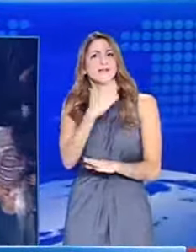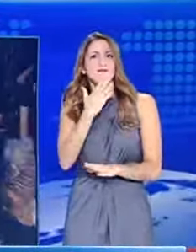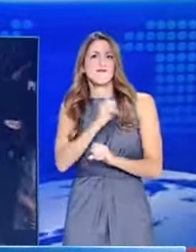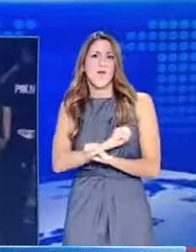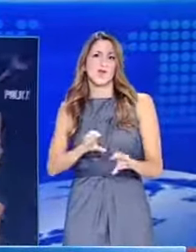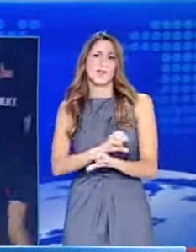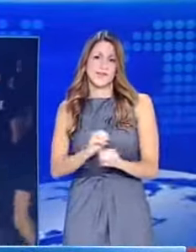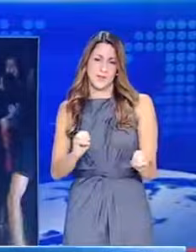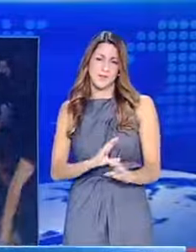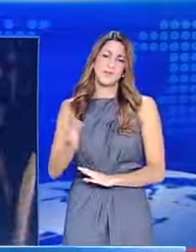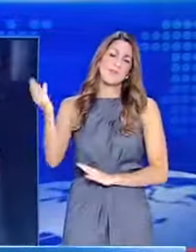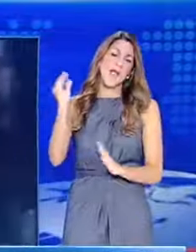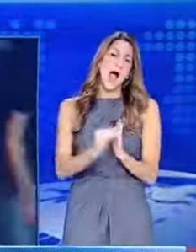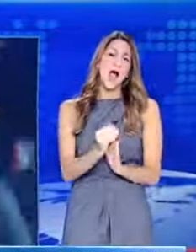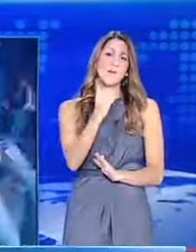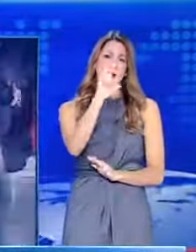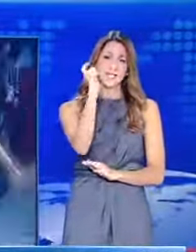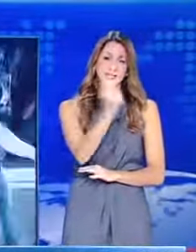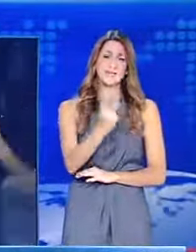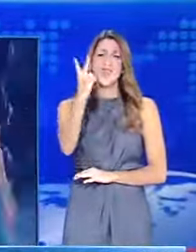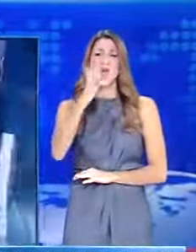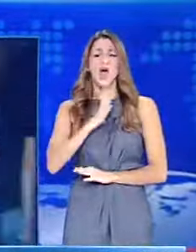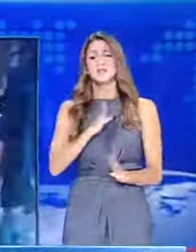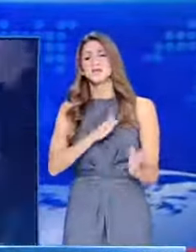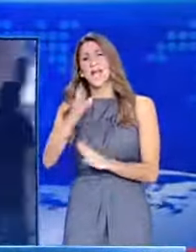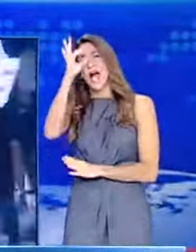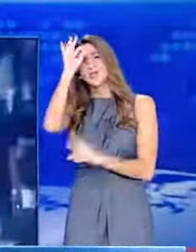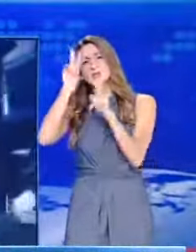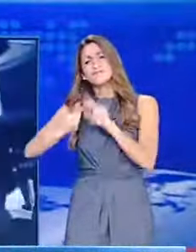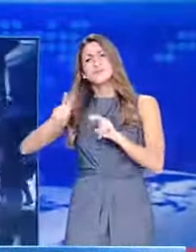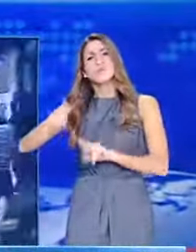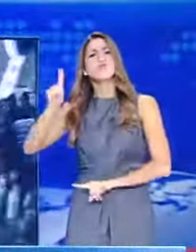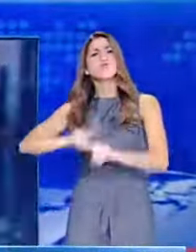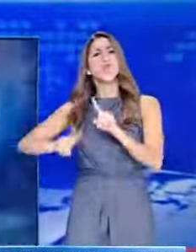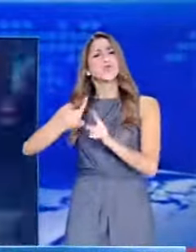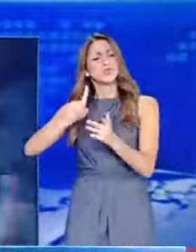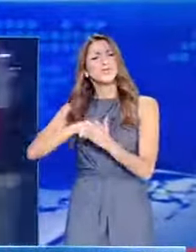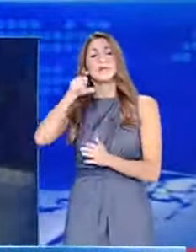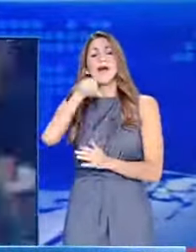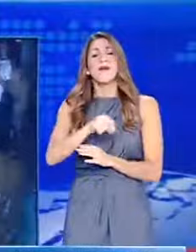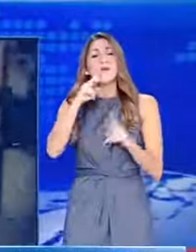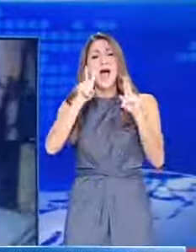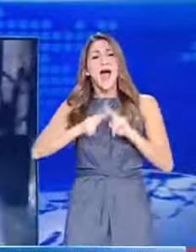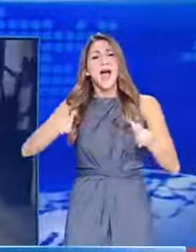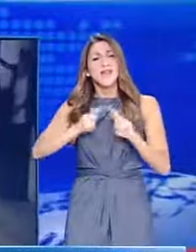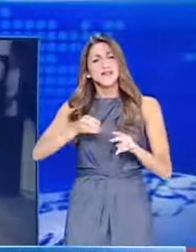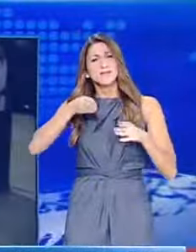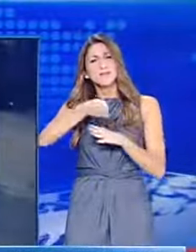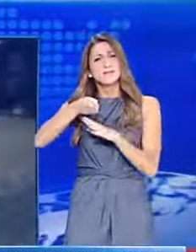δύο προσαγωγές χρυσαυγη ών προχώρησαν στο μεταξύ οι αρχές μετά τις έρευνες σε σπίτια μεταξύ των οποίων και τις κόρες του νίκου μιχαλολιάκου